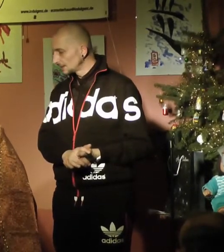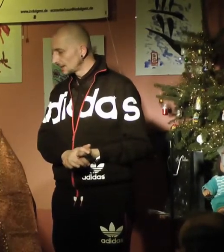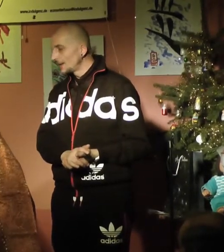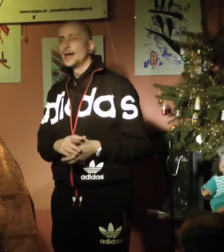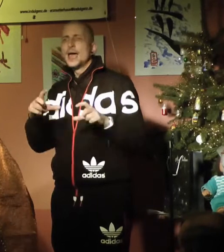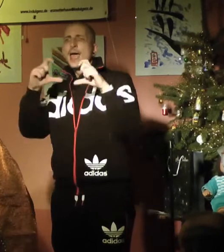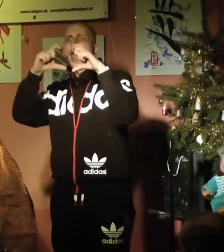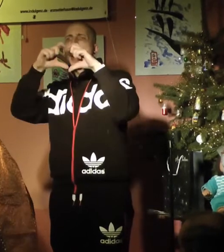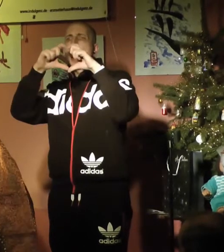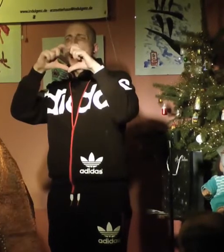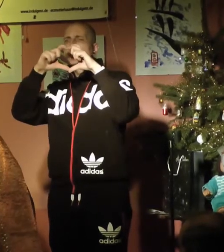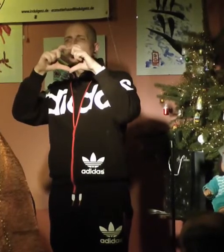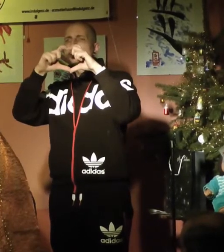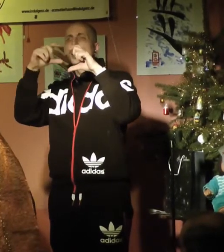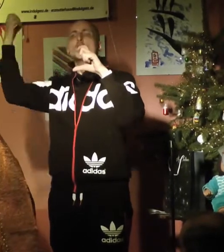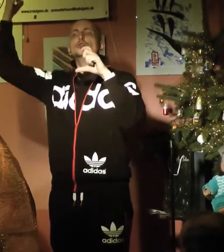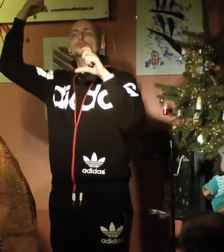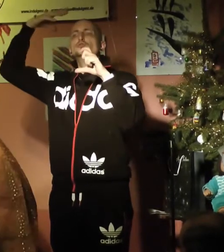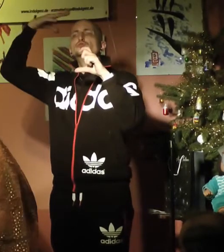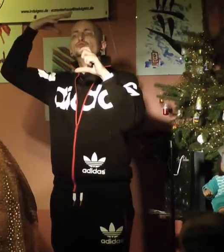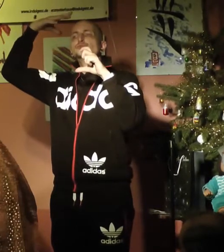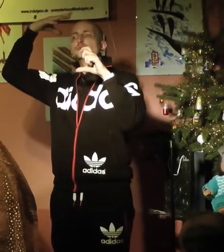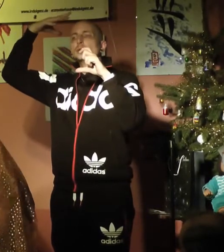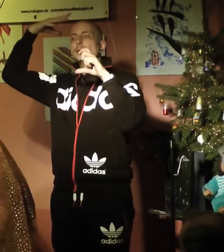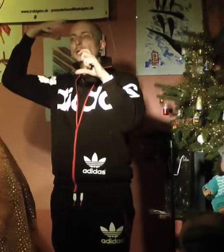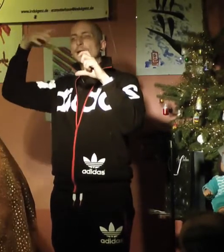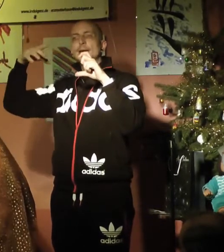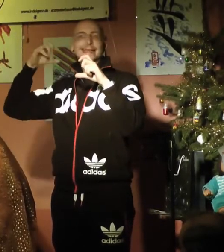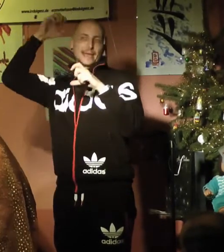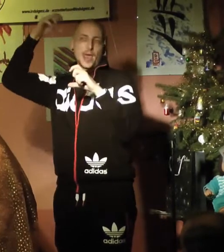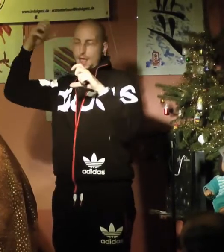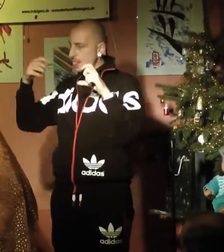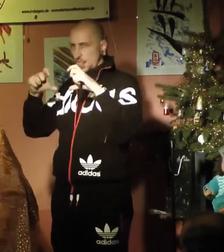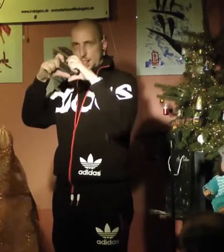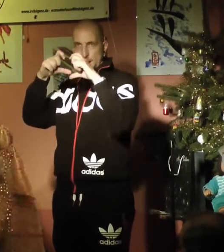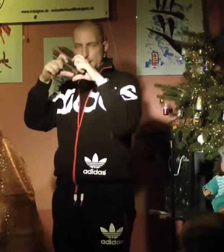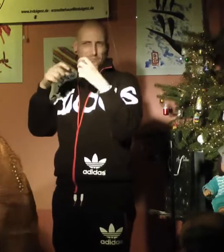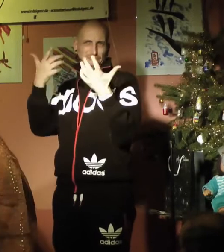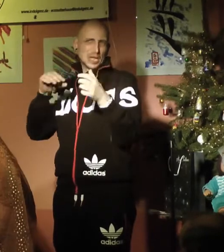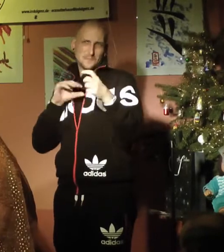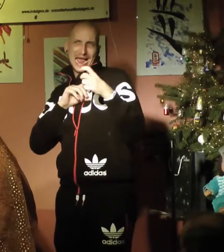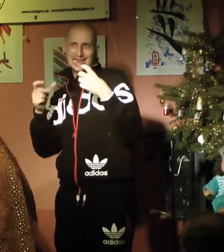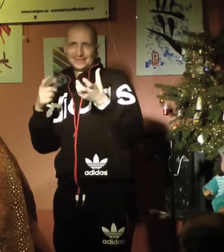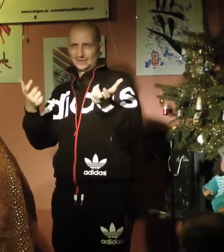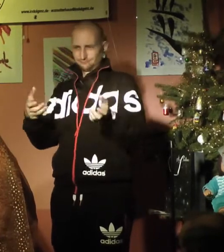Ein Herz mit Duschgel. Sehr schön. Duschgel, ja, ich weiß, es ist ein Duschgel drin. Oder so Badegel.